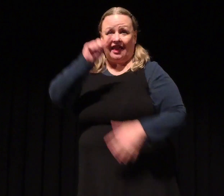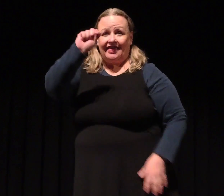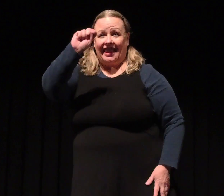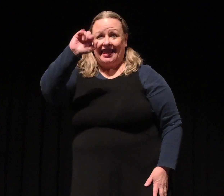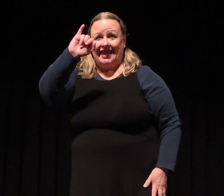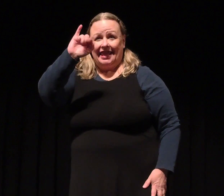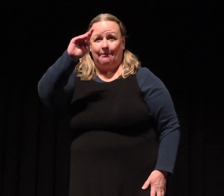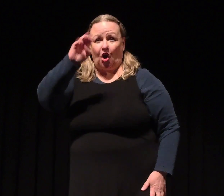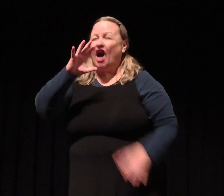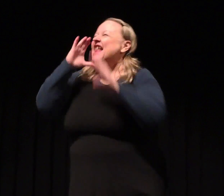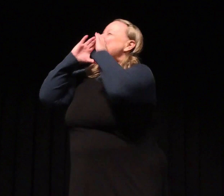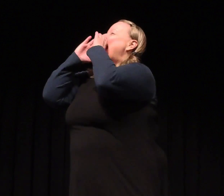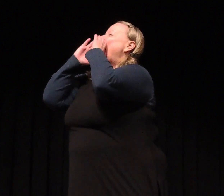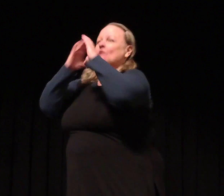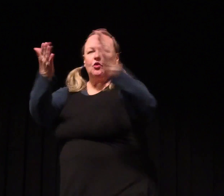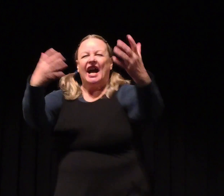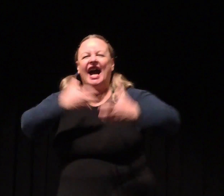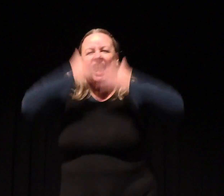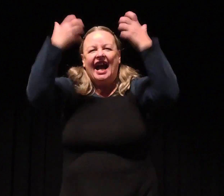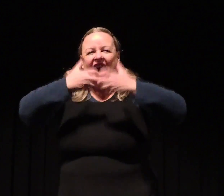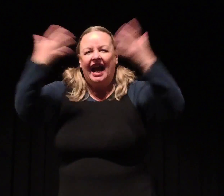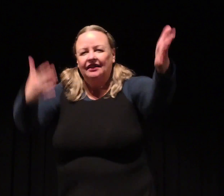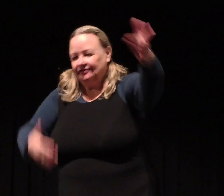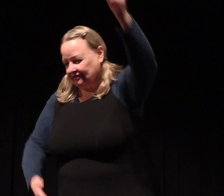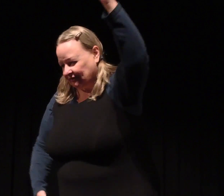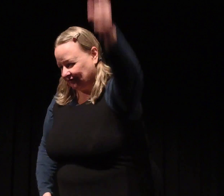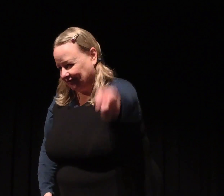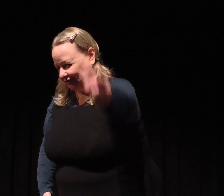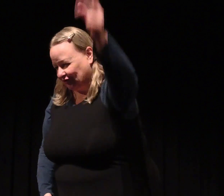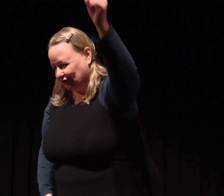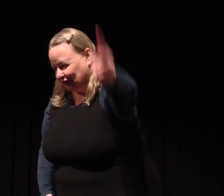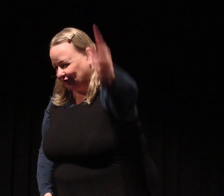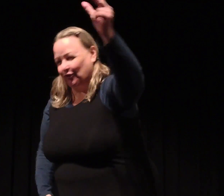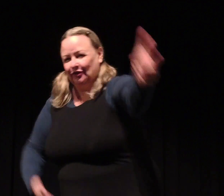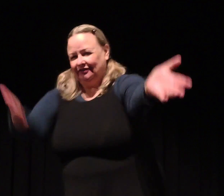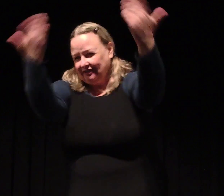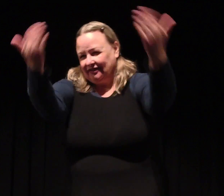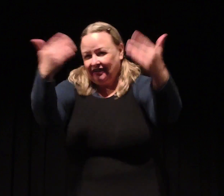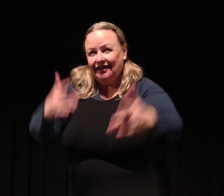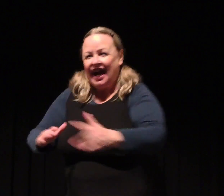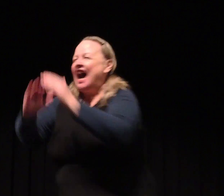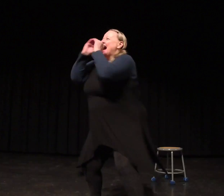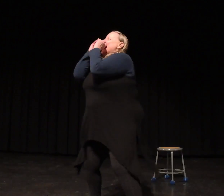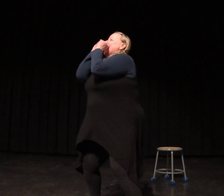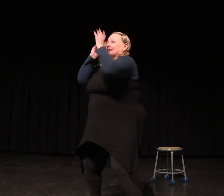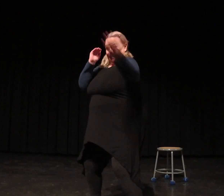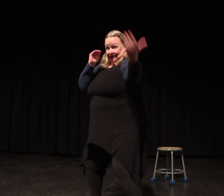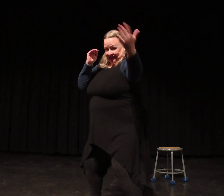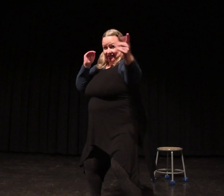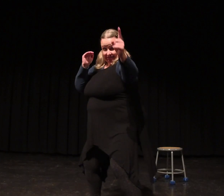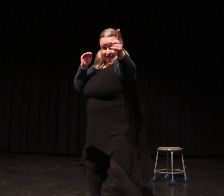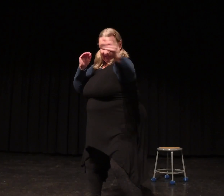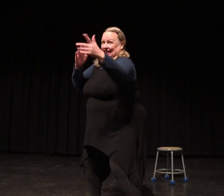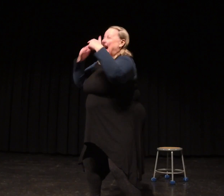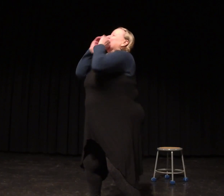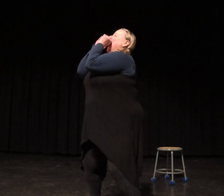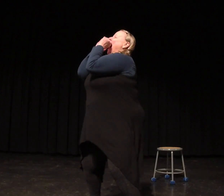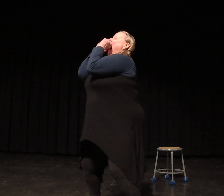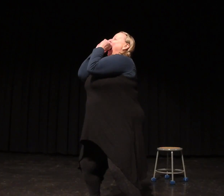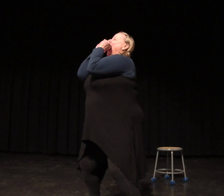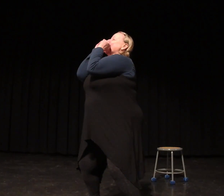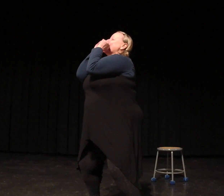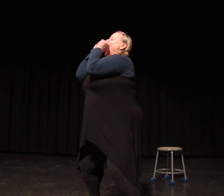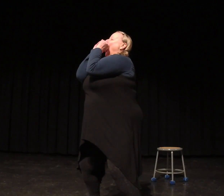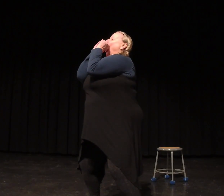Hey, est-ce que vous voulez m'aider? On va crier Timber, d'accord? J'ai besoin de votre aide. 1, 2, 3, go!